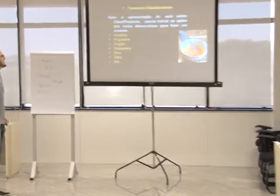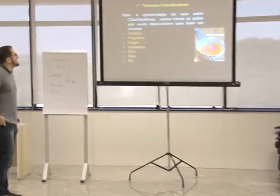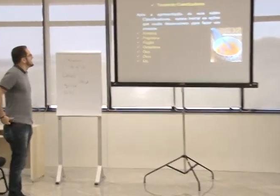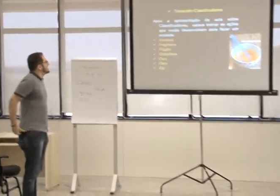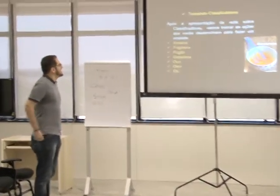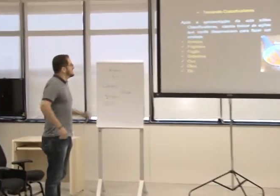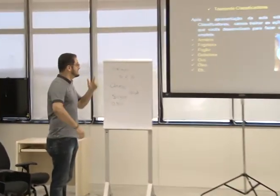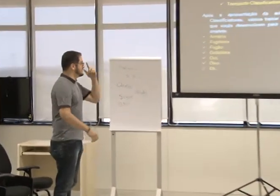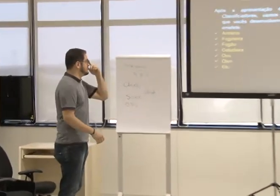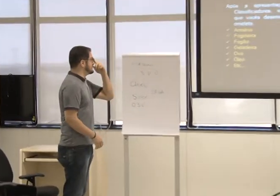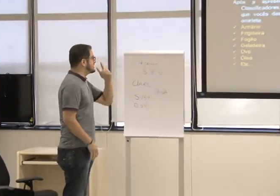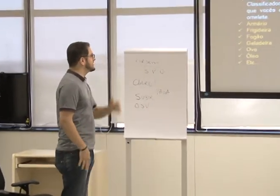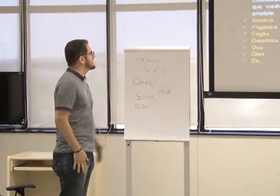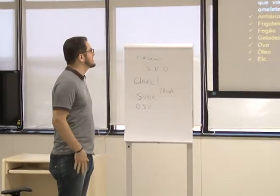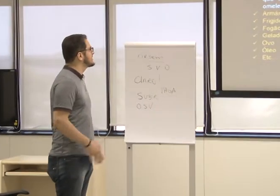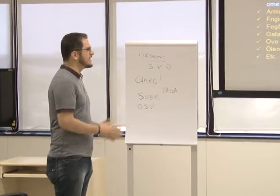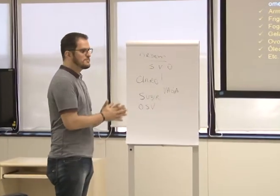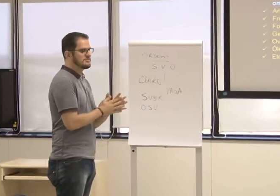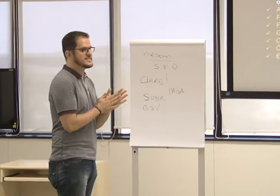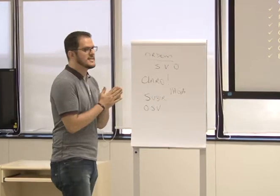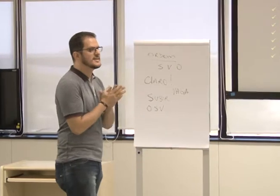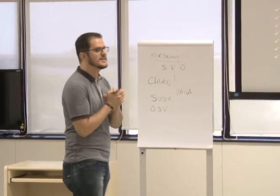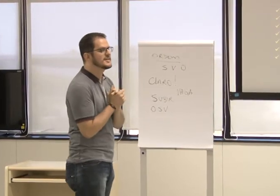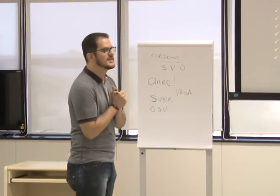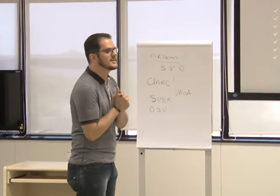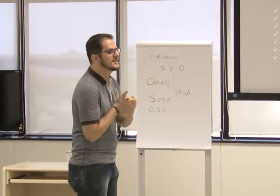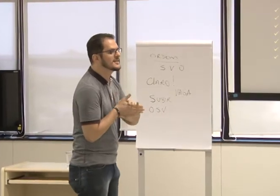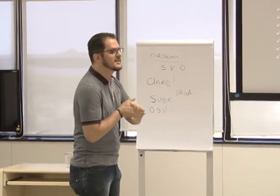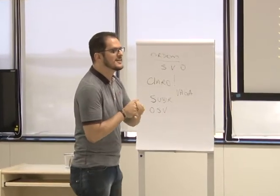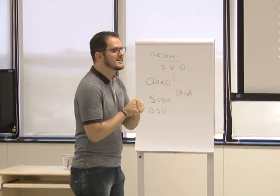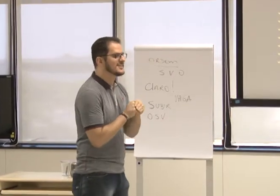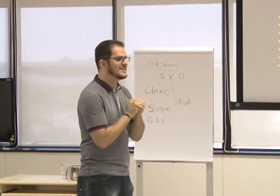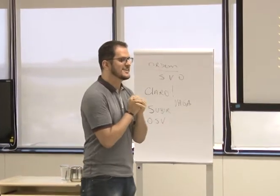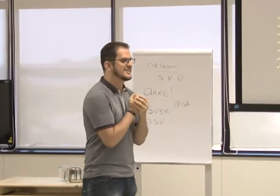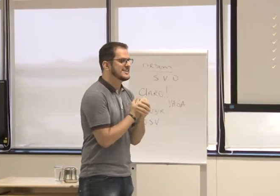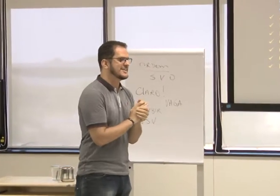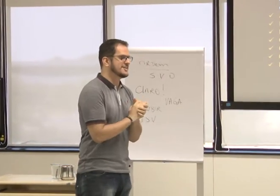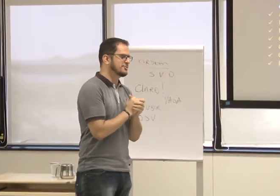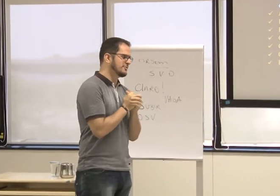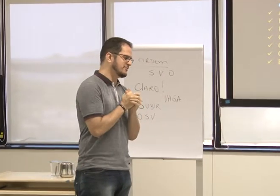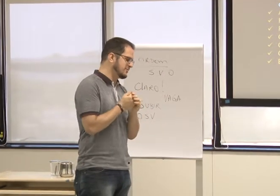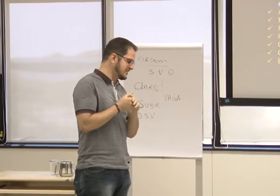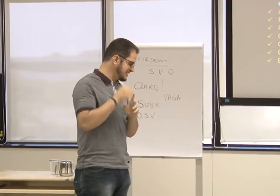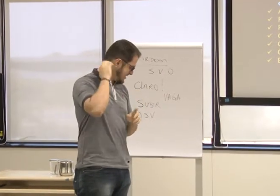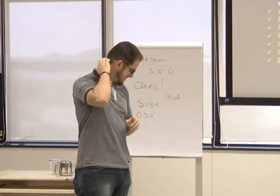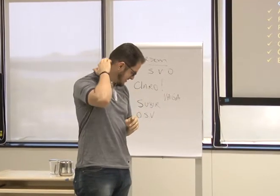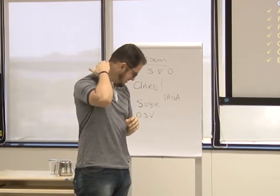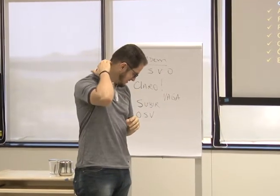Não dá. O que é pra fazer? O que você quiser. O que eu quiser? É.